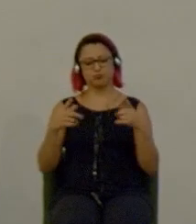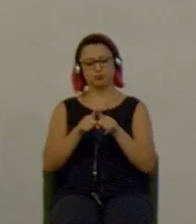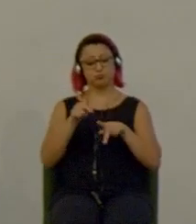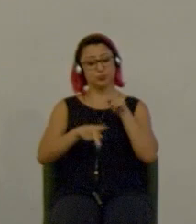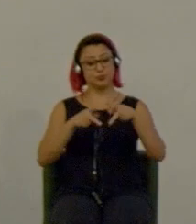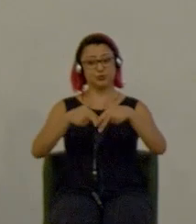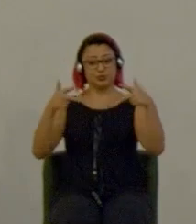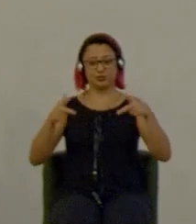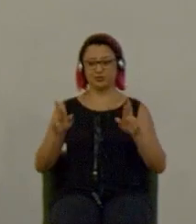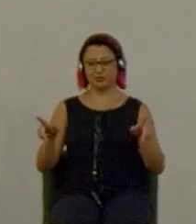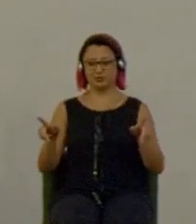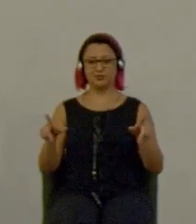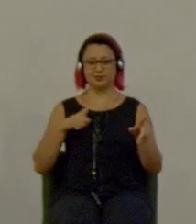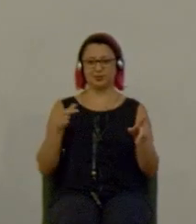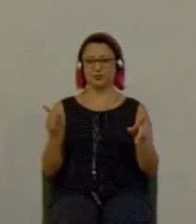j'avais envie de